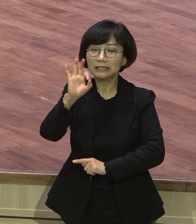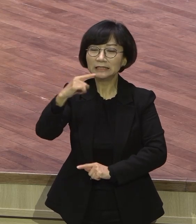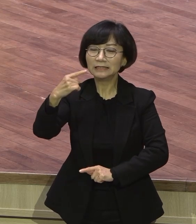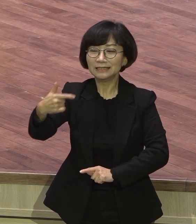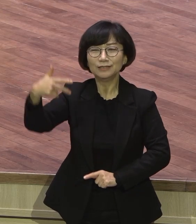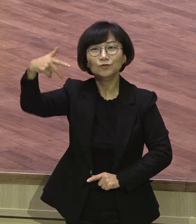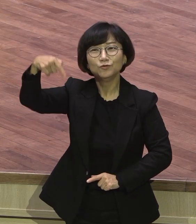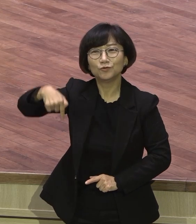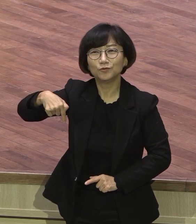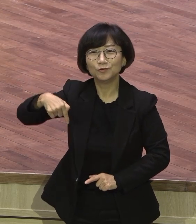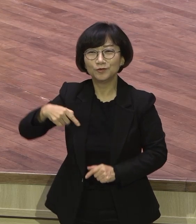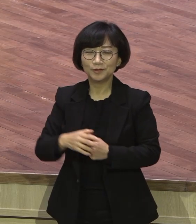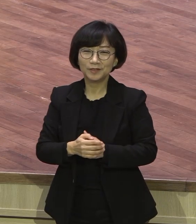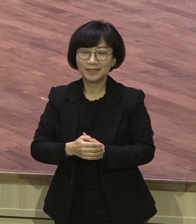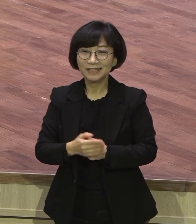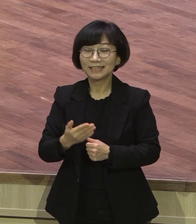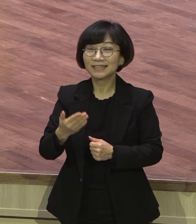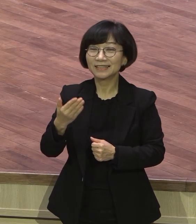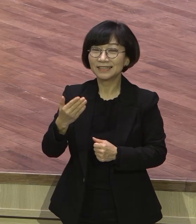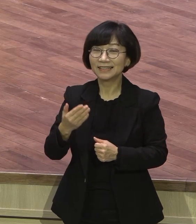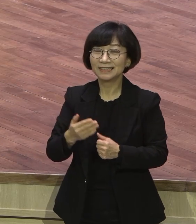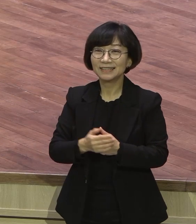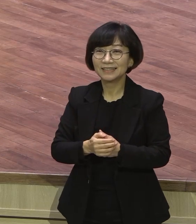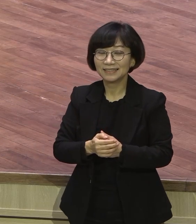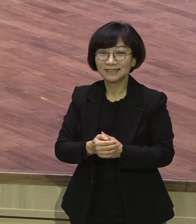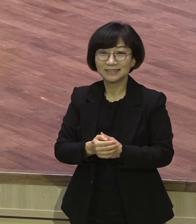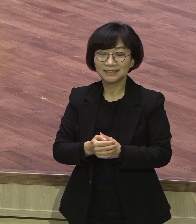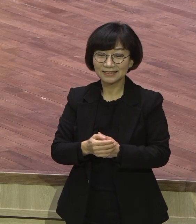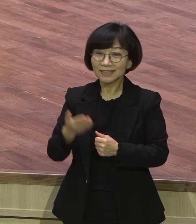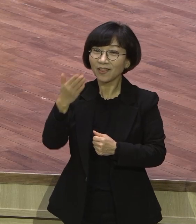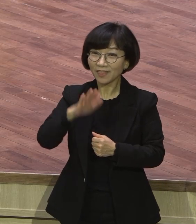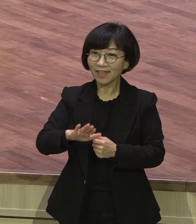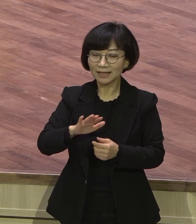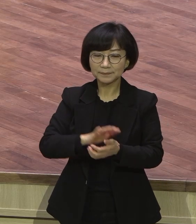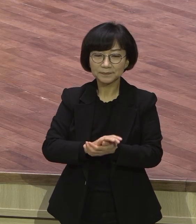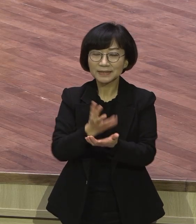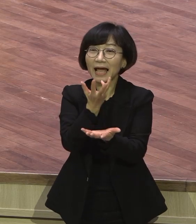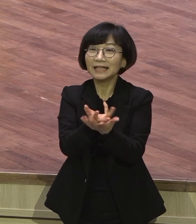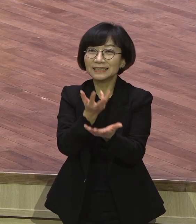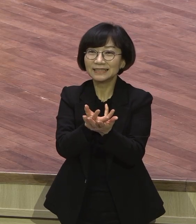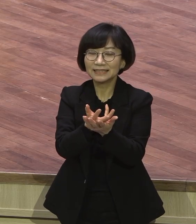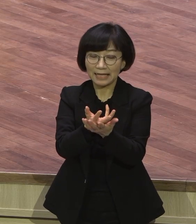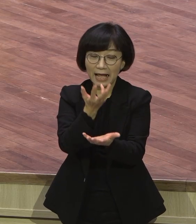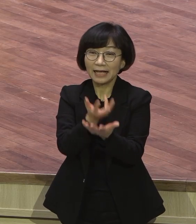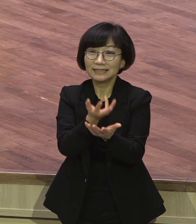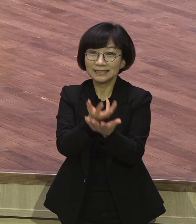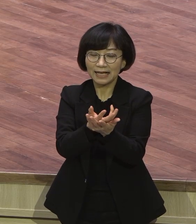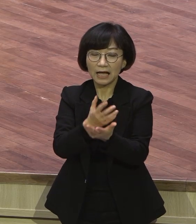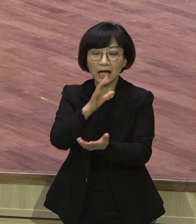이름 자체가 한국 말로는 그렇게 느끼지만 한문의 의미가 있어요.